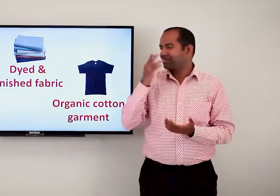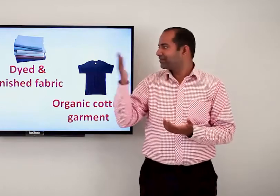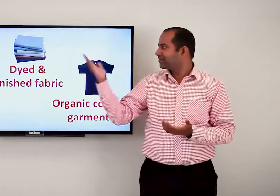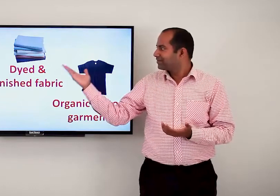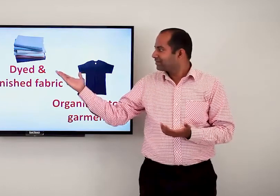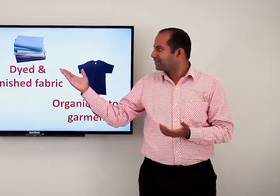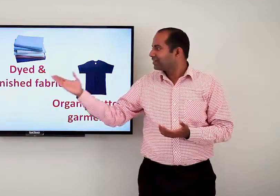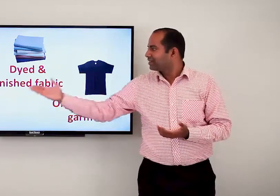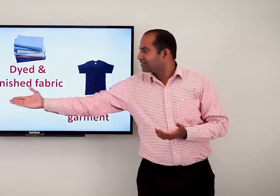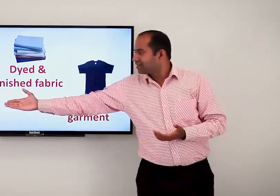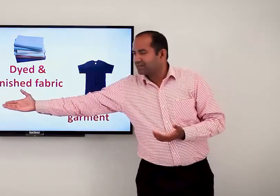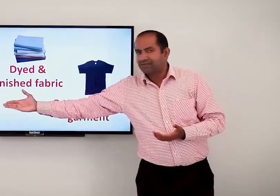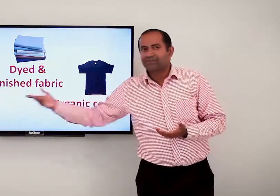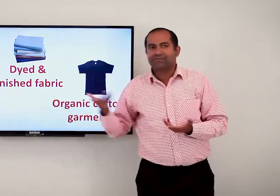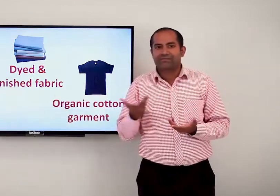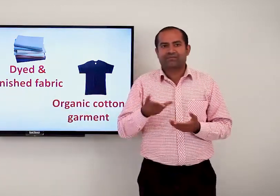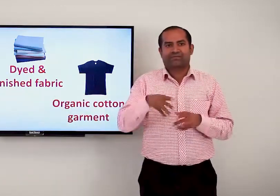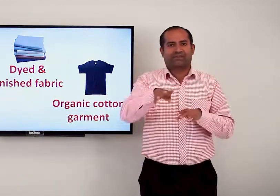یہ دیکھیں، کپڑا خام حالت میں ہے،